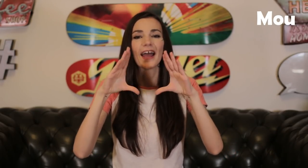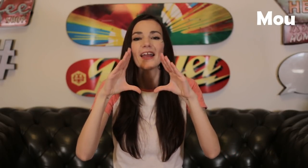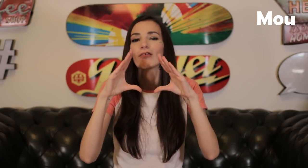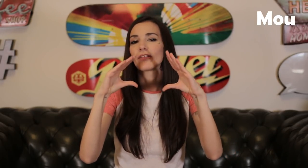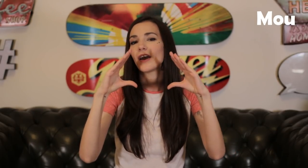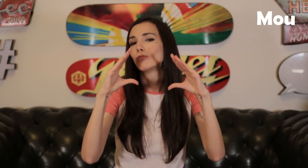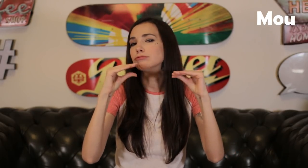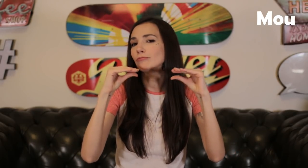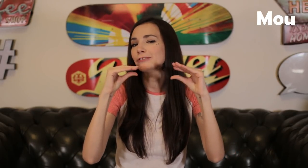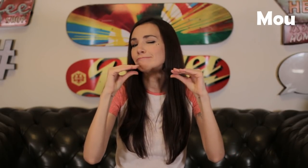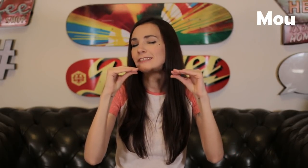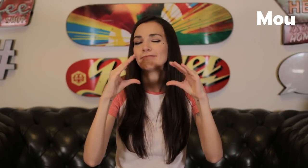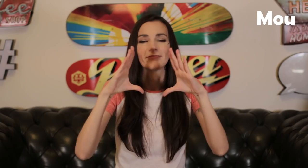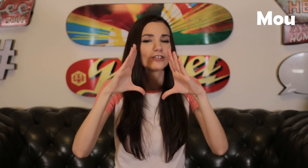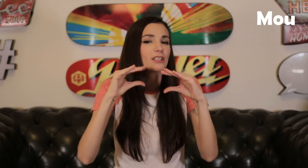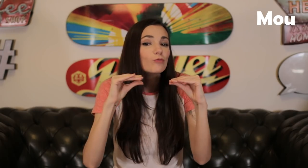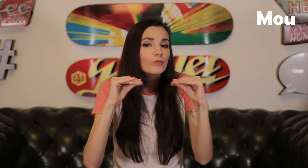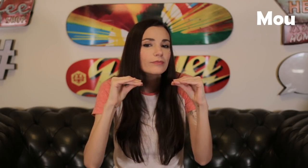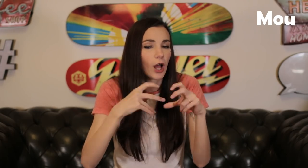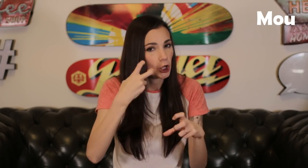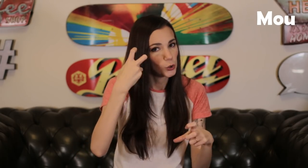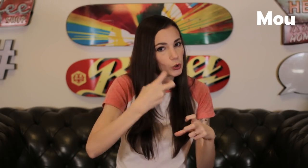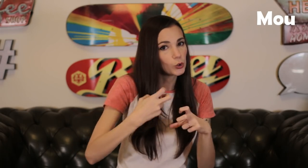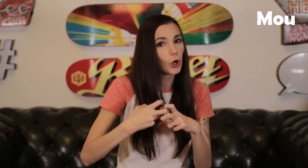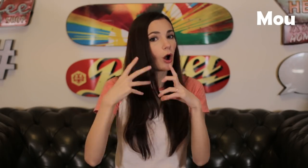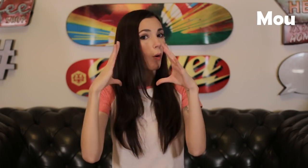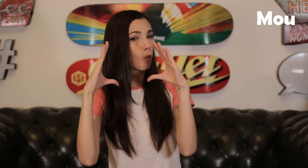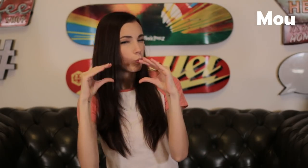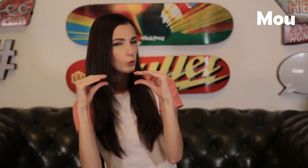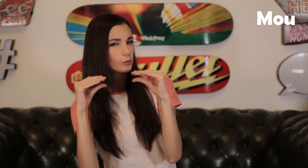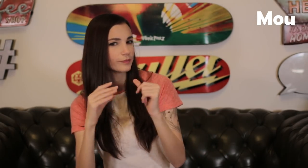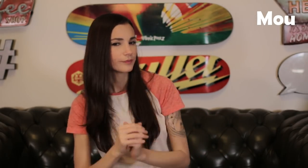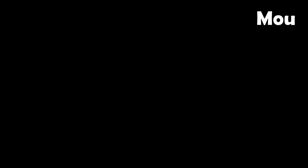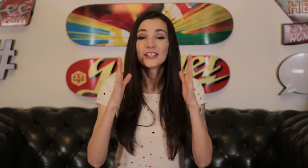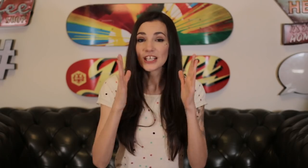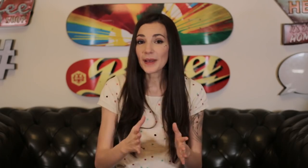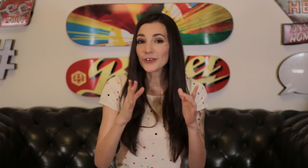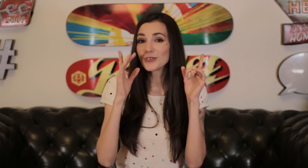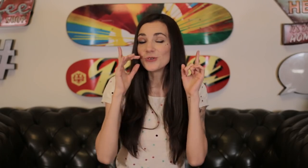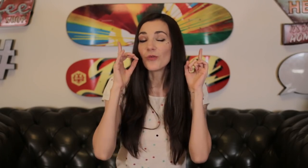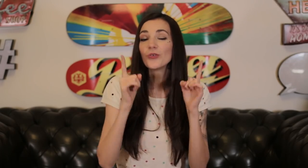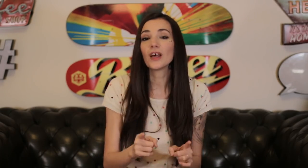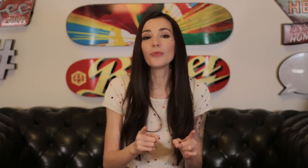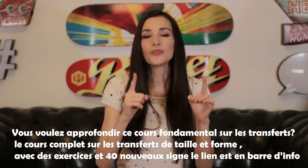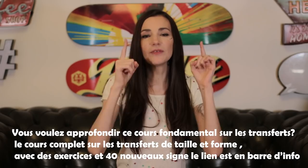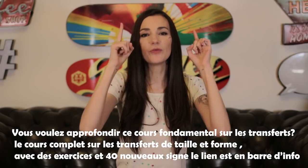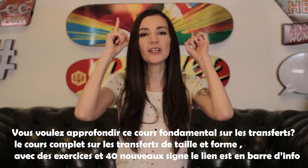et on vient faire point, point, point, voilà, c'est mou, dur, mou. J'espère que ce cours vous a plu. Si vous voulez